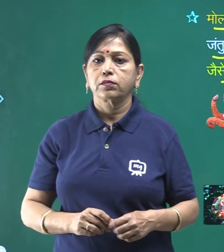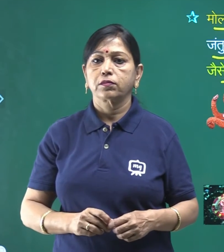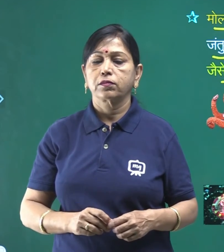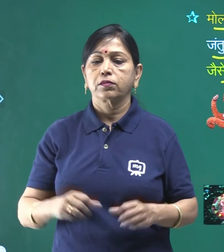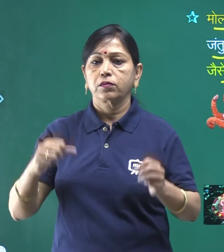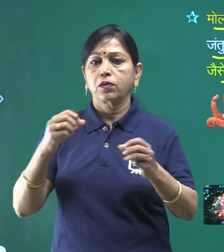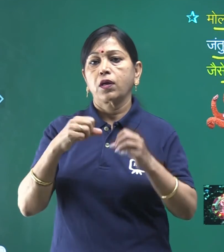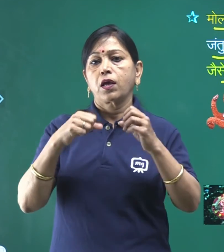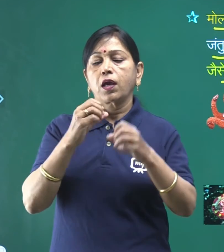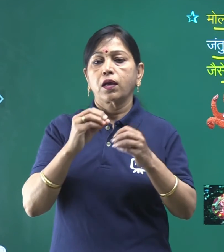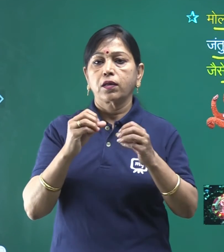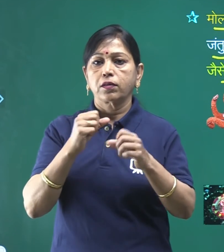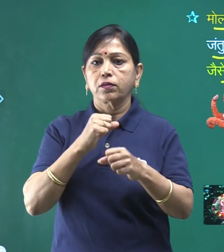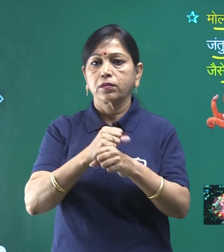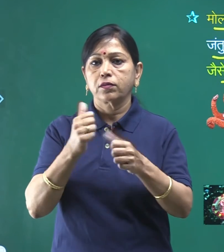घेंगा,